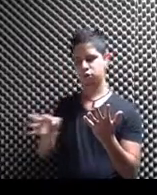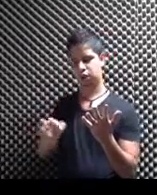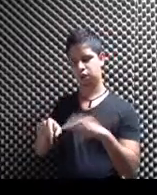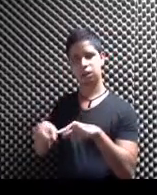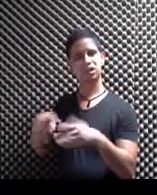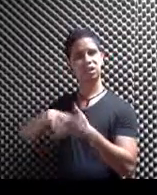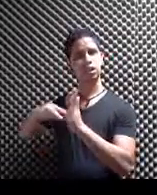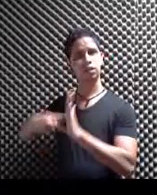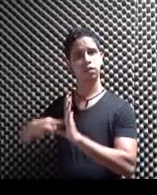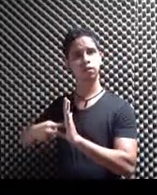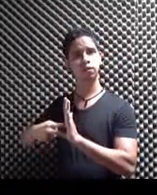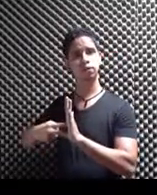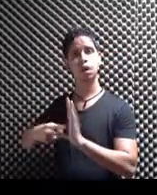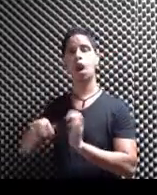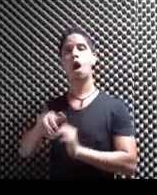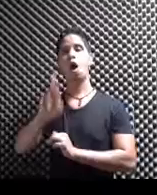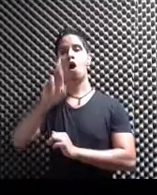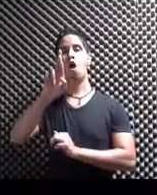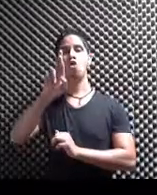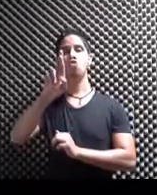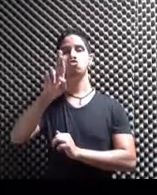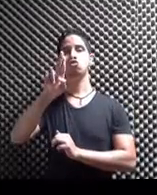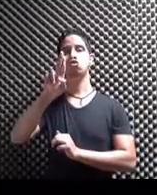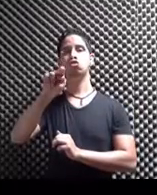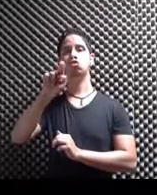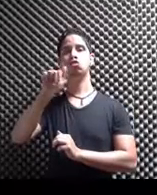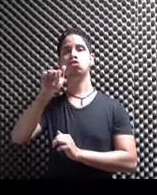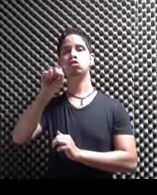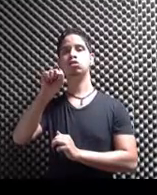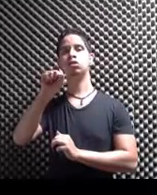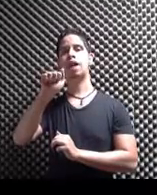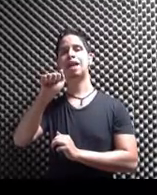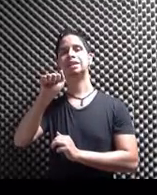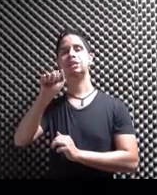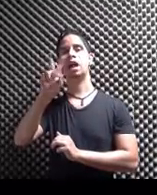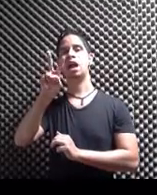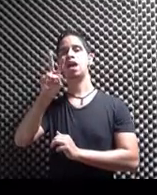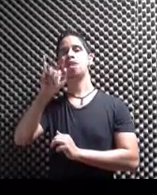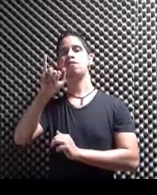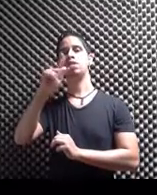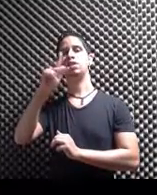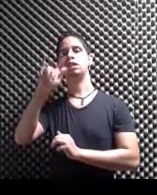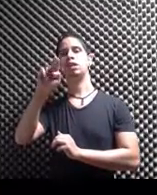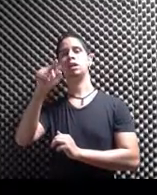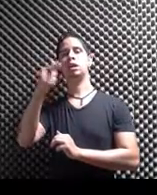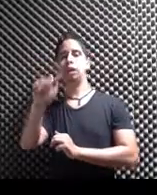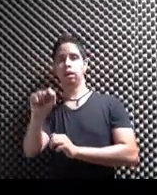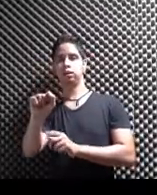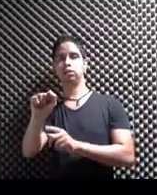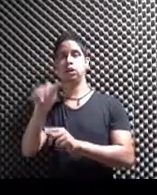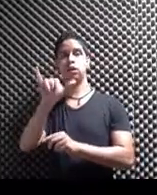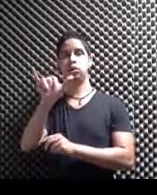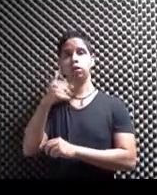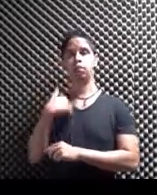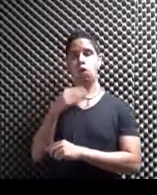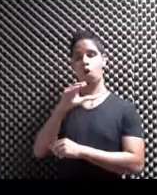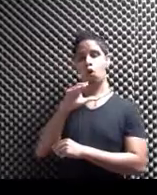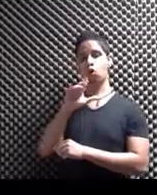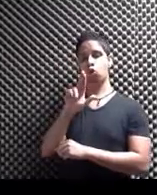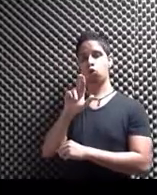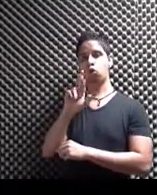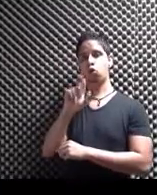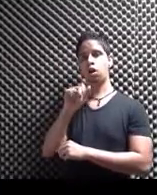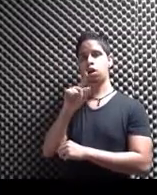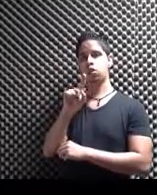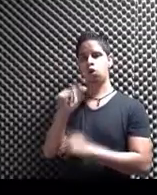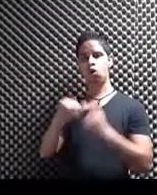chaval tengo runas vikingas mira pero yo y tengo cuarzo ¿cómo hacemos para hacer cómo hacemos este zoom ahora?